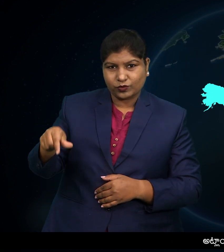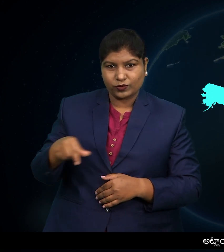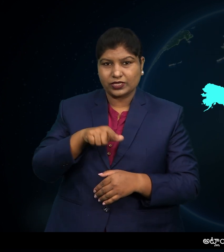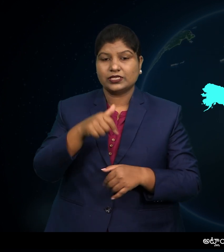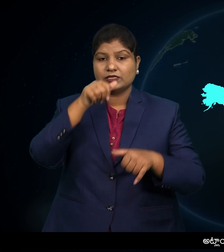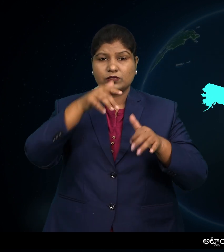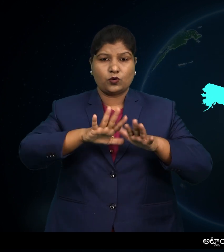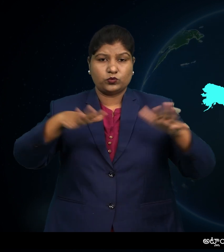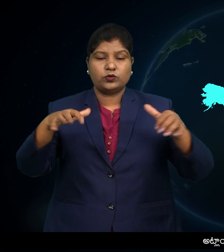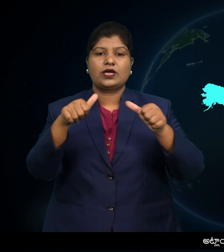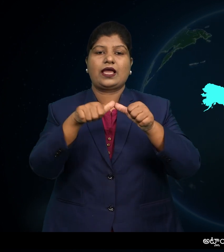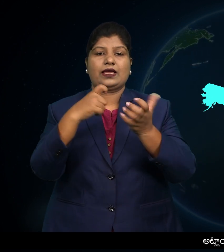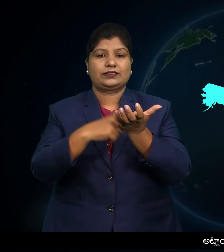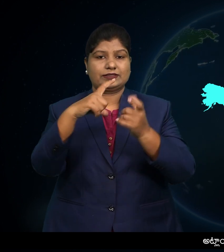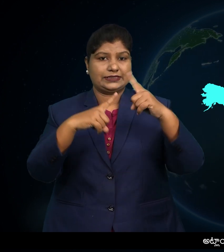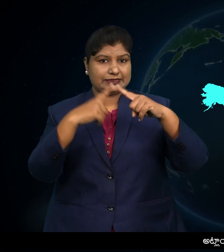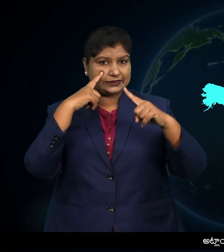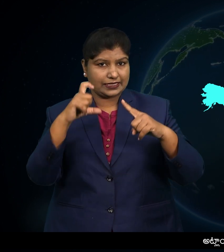అట్లాంటిక్ మహాసముద్రం,